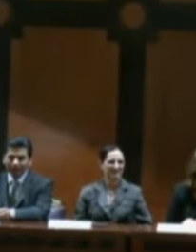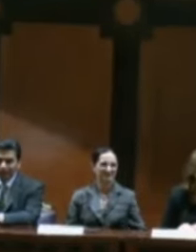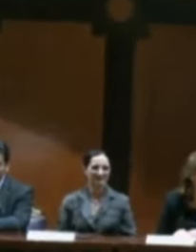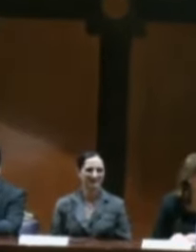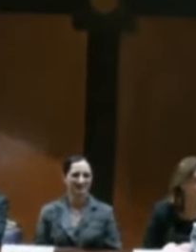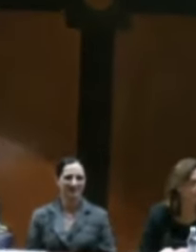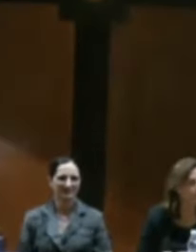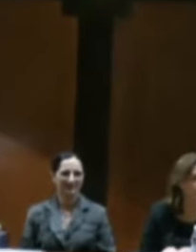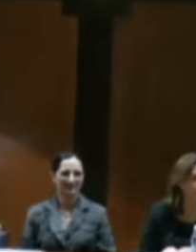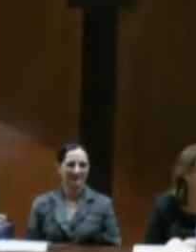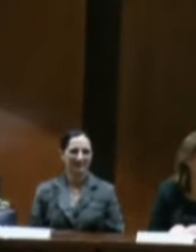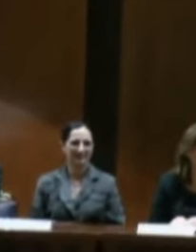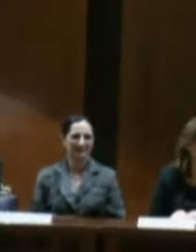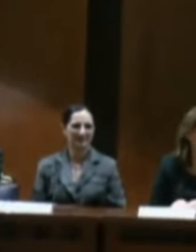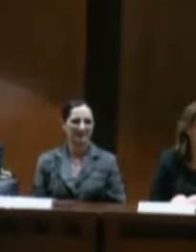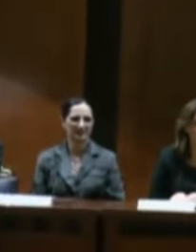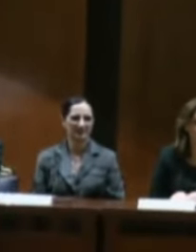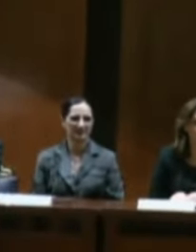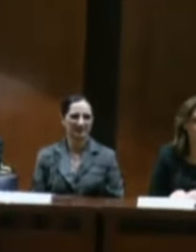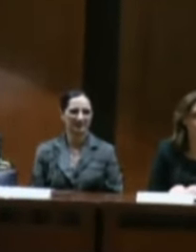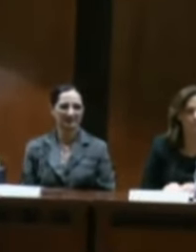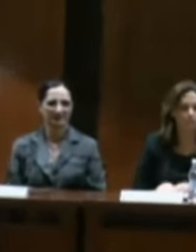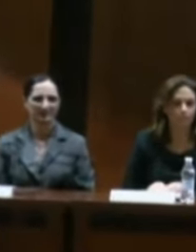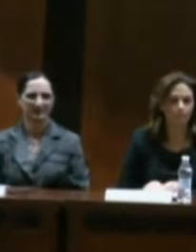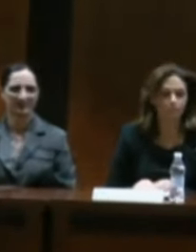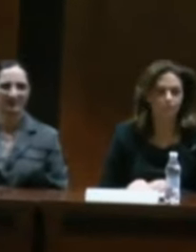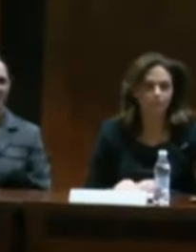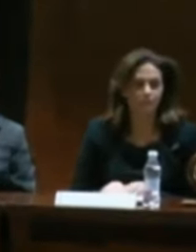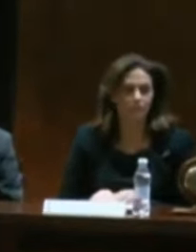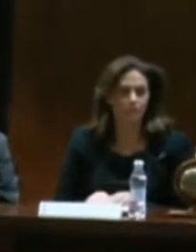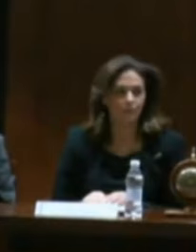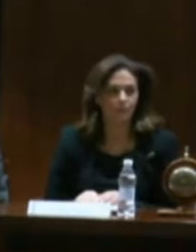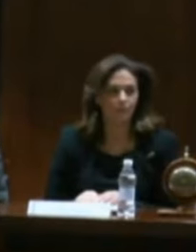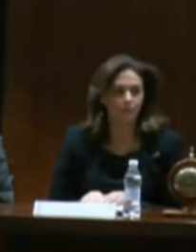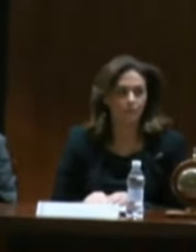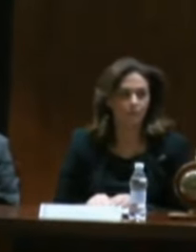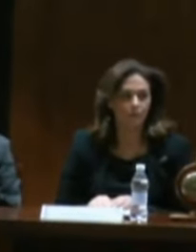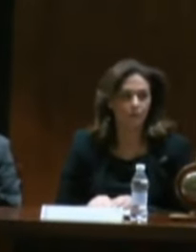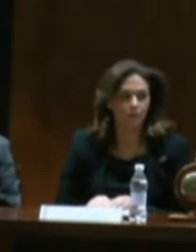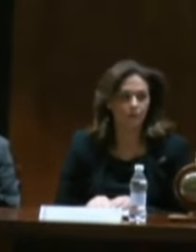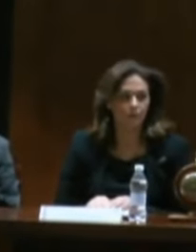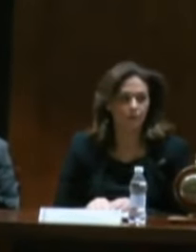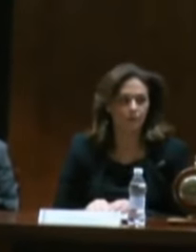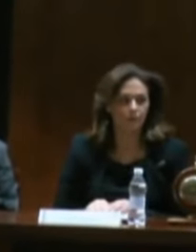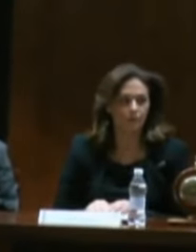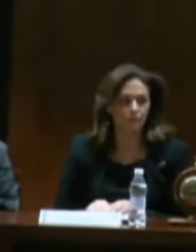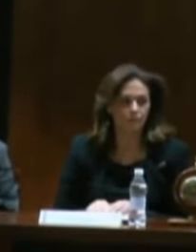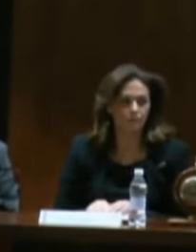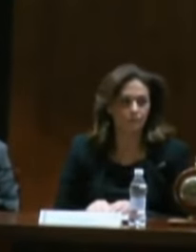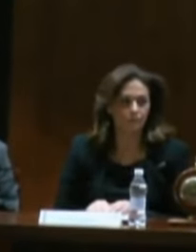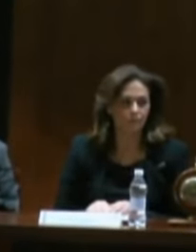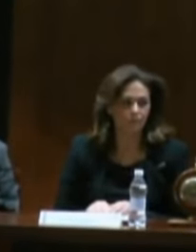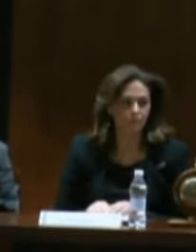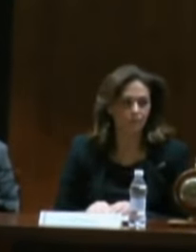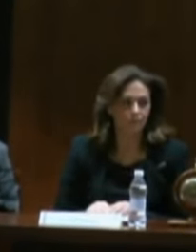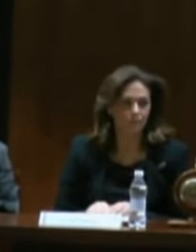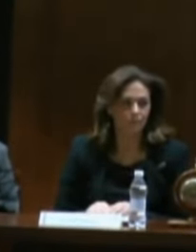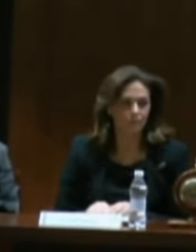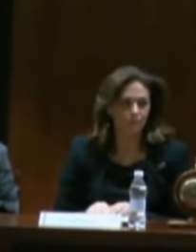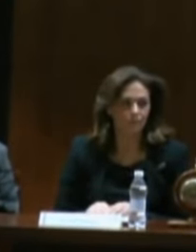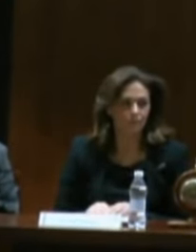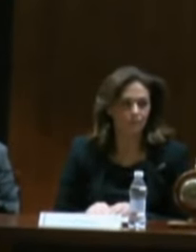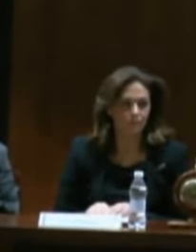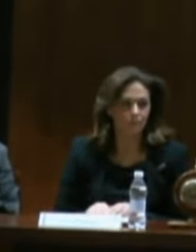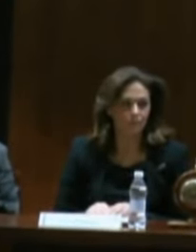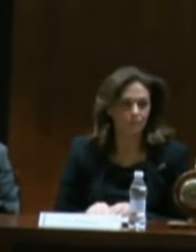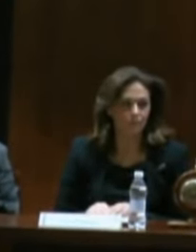Me permito presentarles a las autoridades que nos acompañan en este presidio esta noche preside la licenciada Laura Maricela lutou